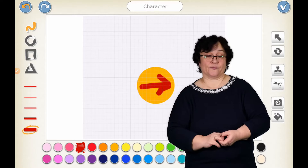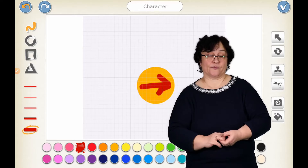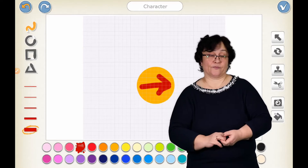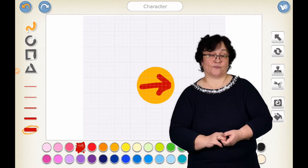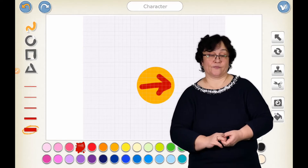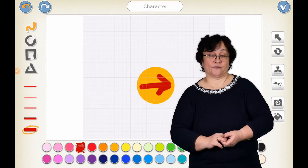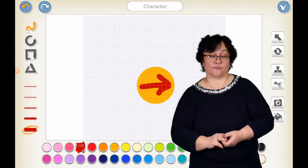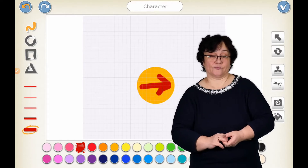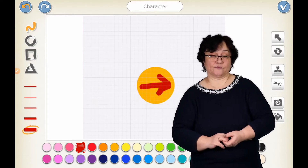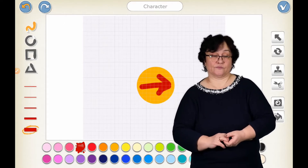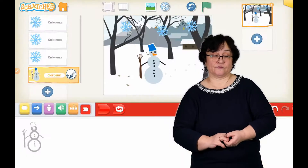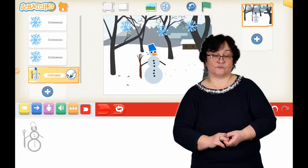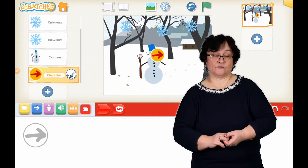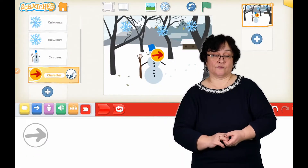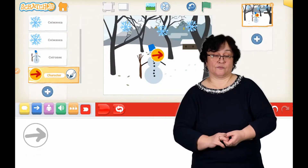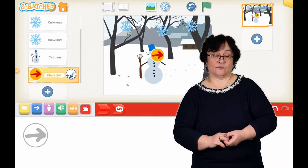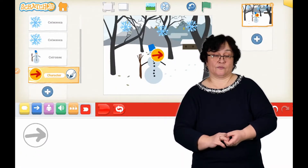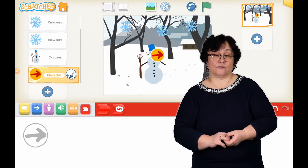Це буде стрілка вправо.